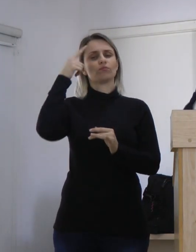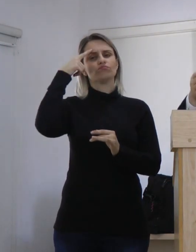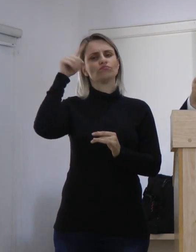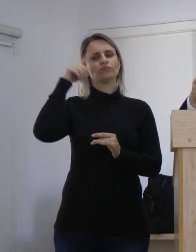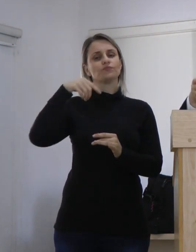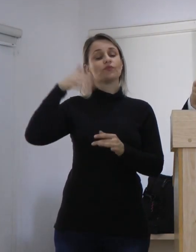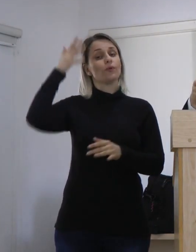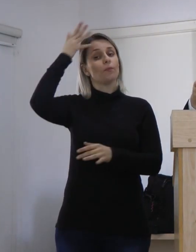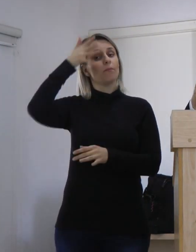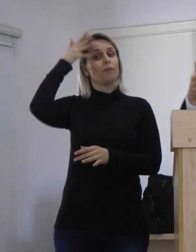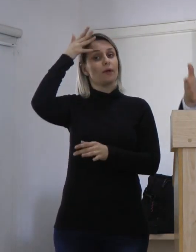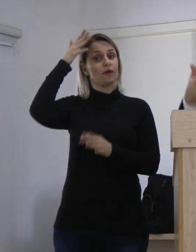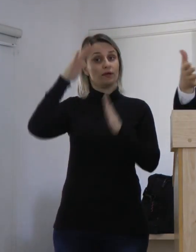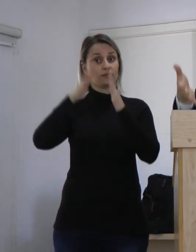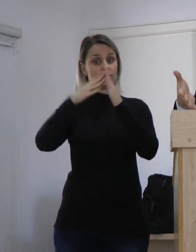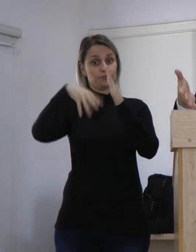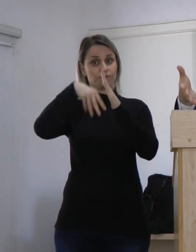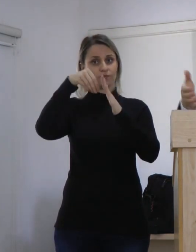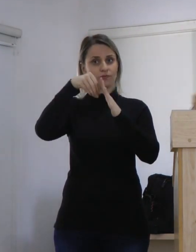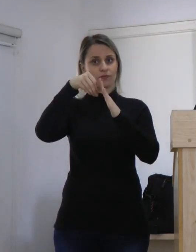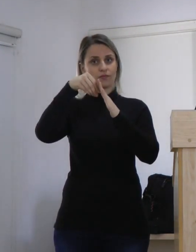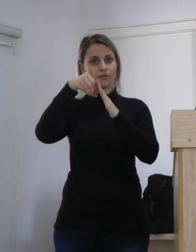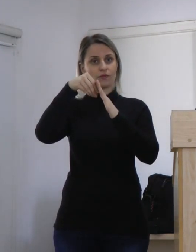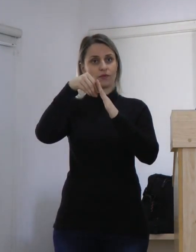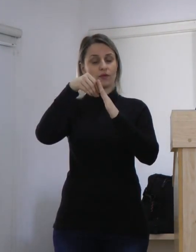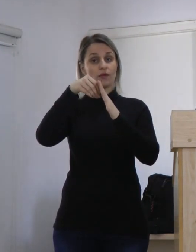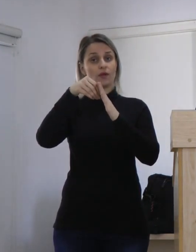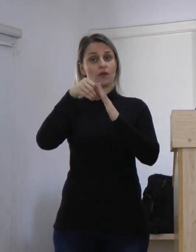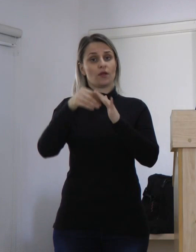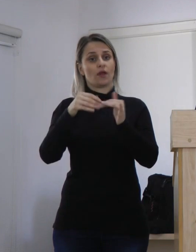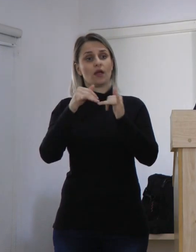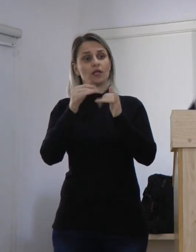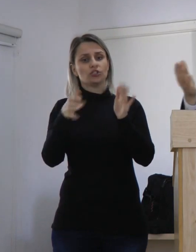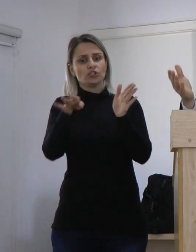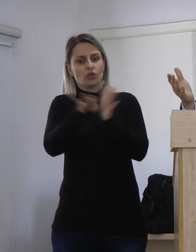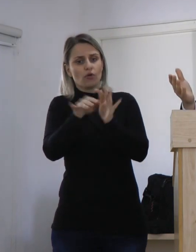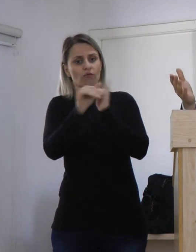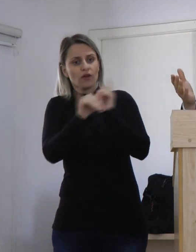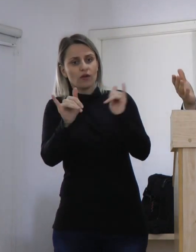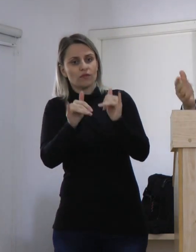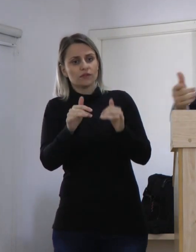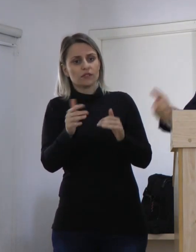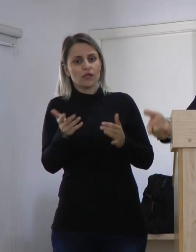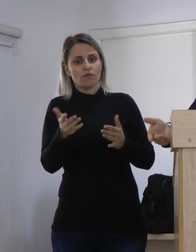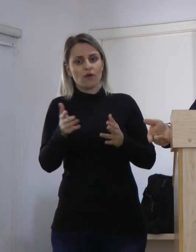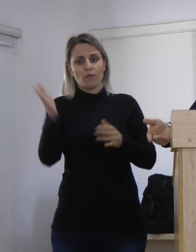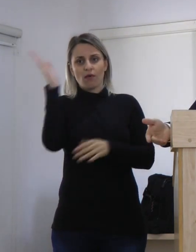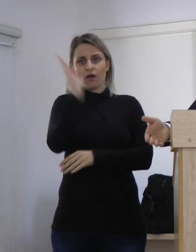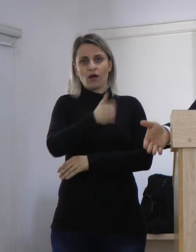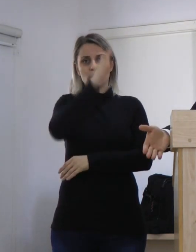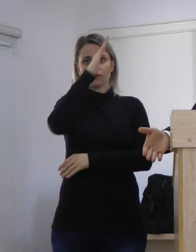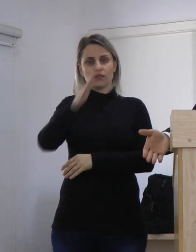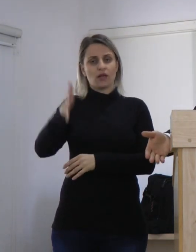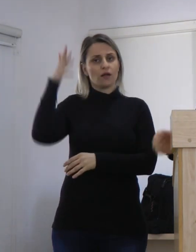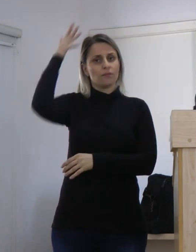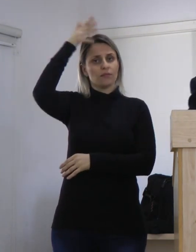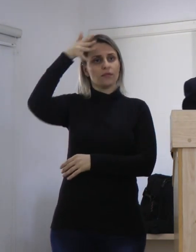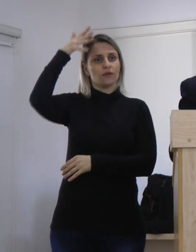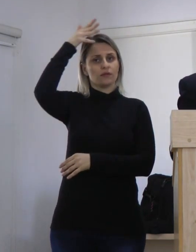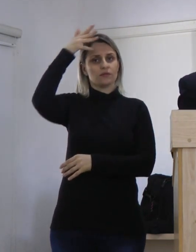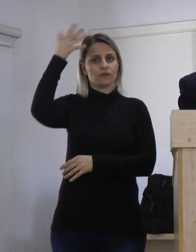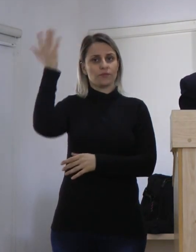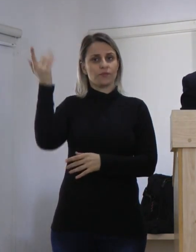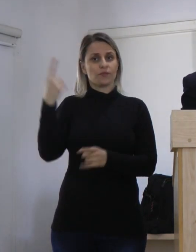E quando chegou o presidente, disse: Jerônimo, é melhor a gente cancelar a palestra. Mas por quê? Porque eu esqueci de avisar você que o auditório